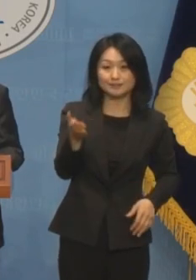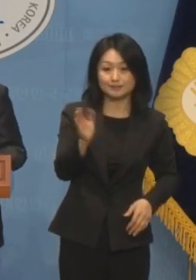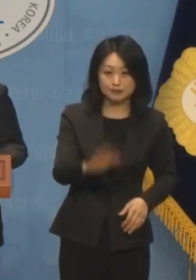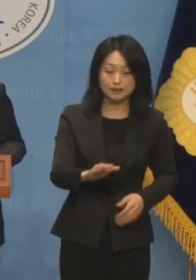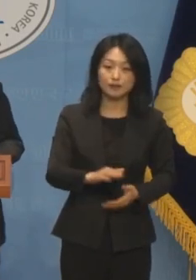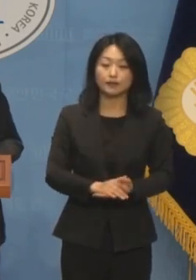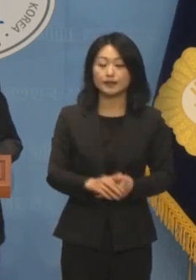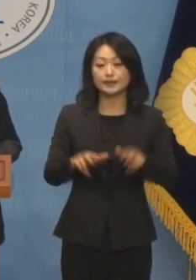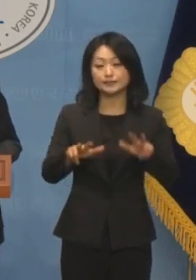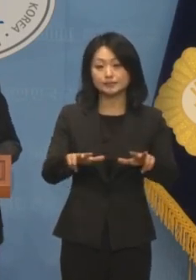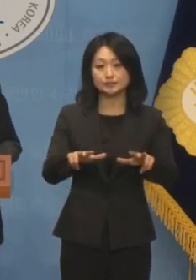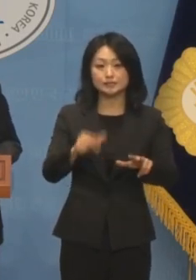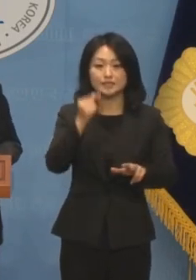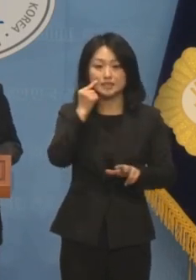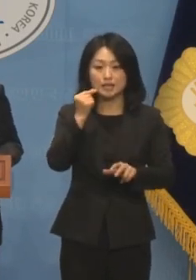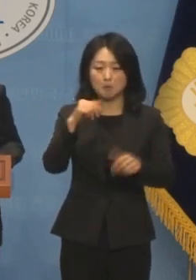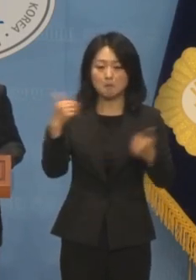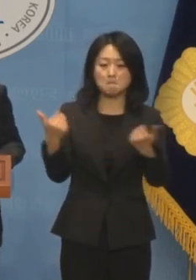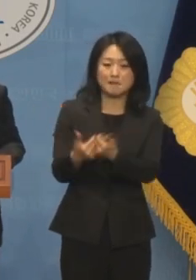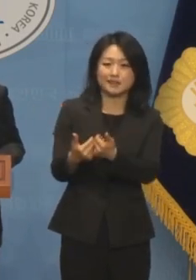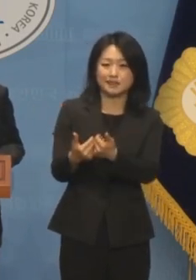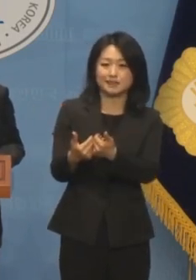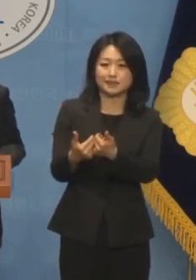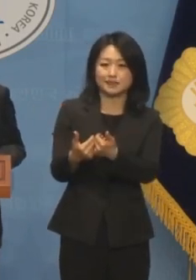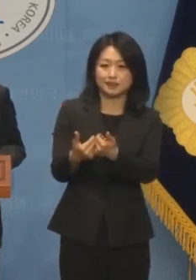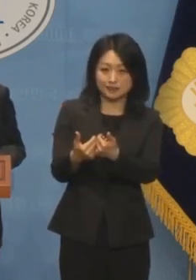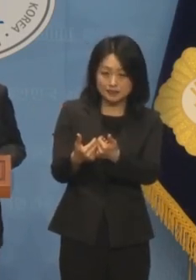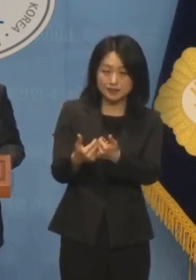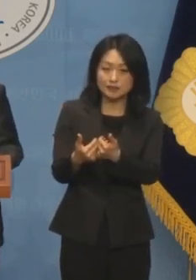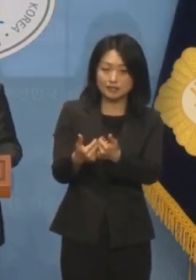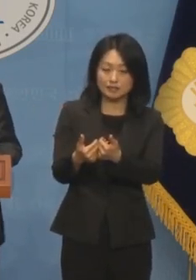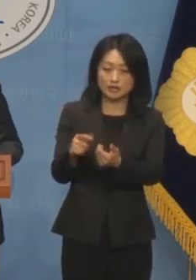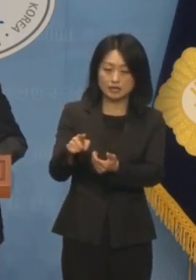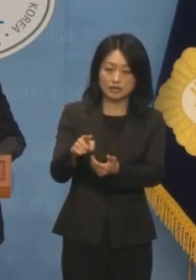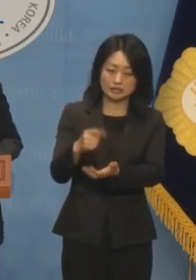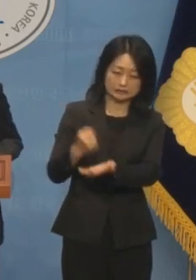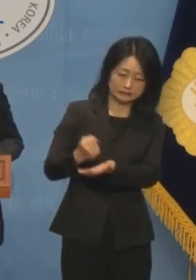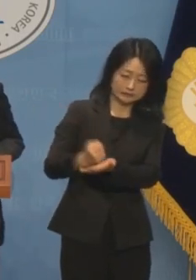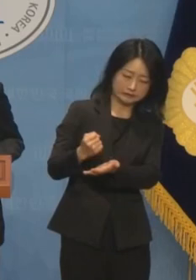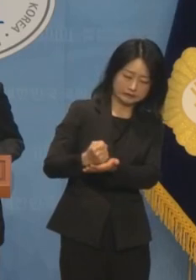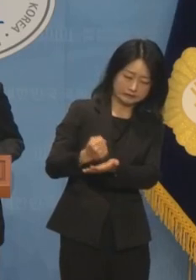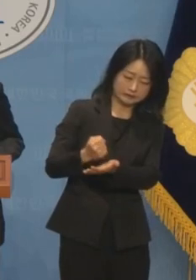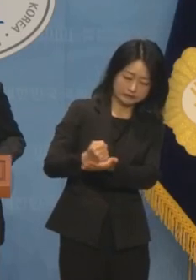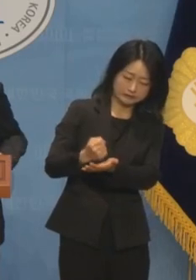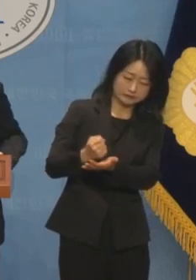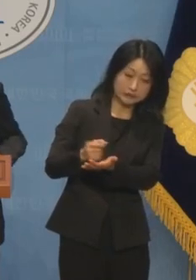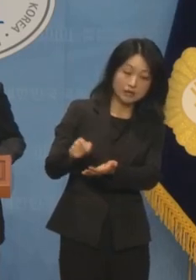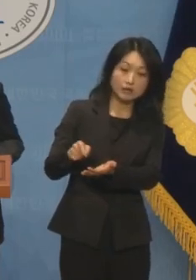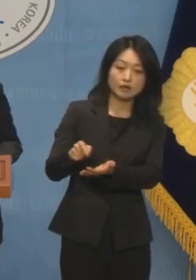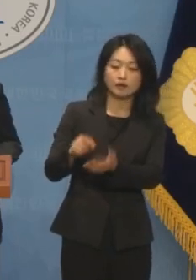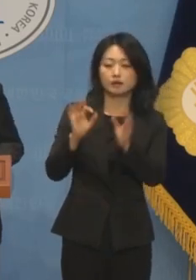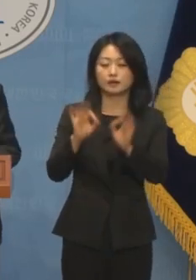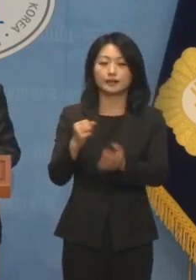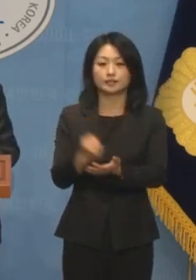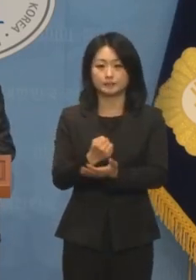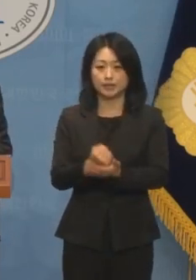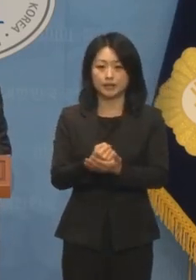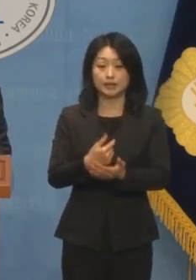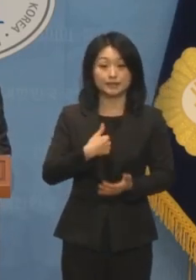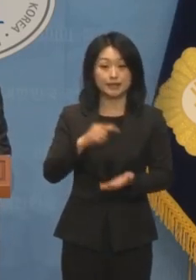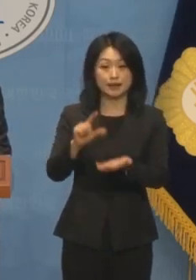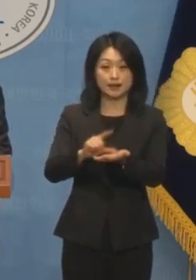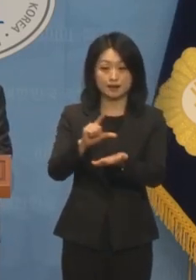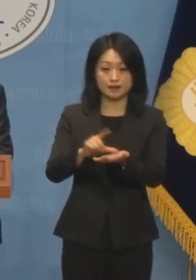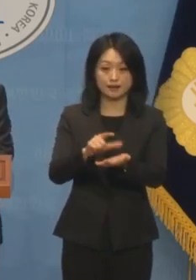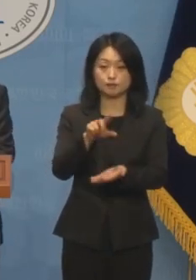알았는데 현재 반일 선동의 소재로 쓰는 모습을 보면은 너무나도 안타깝습니다. 저는 그동안